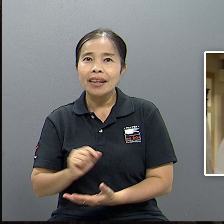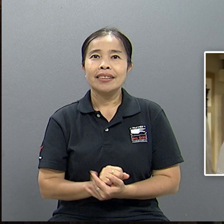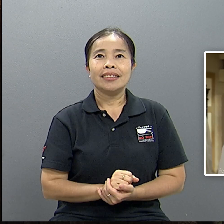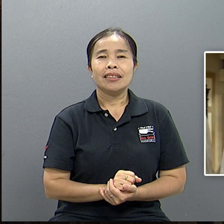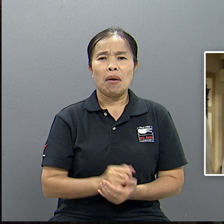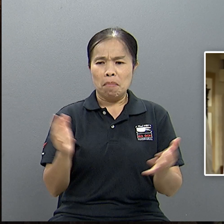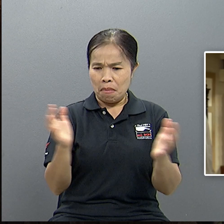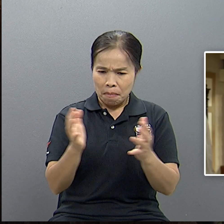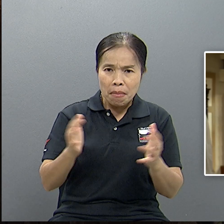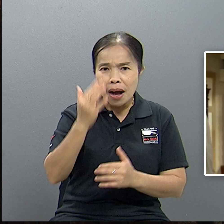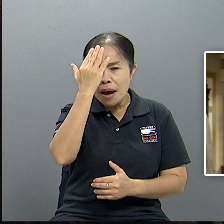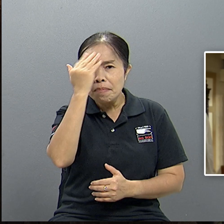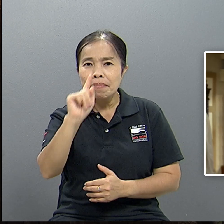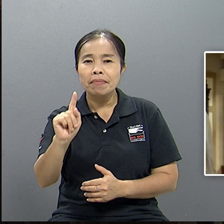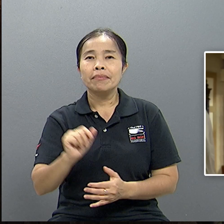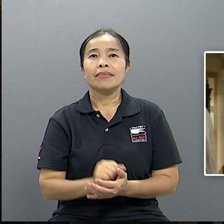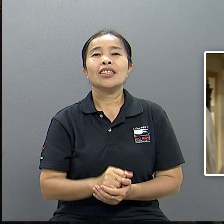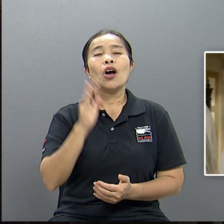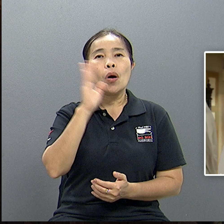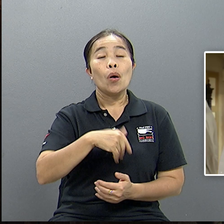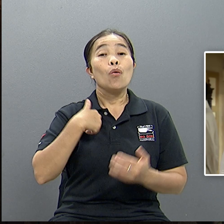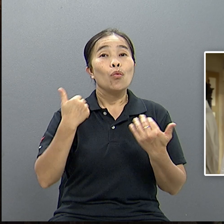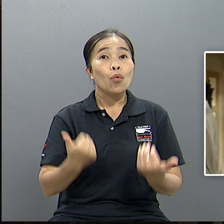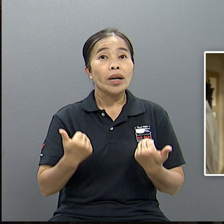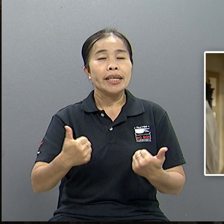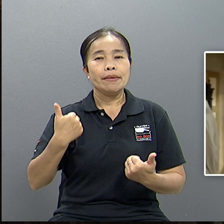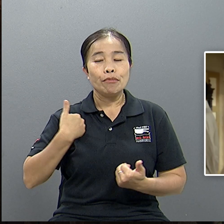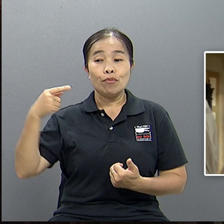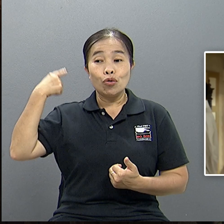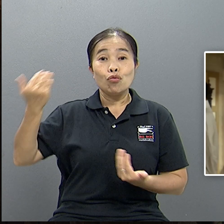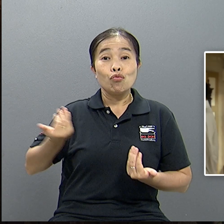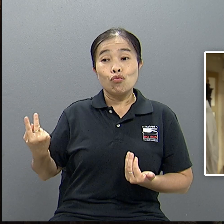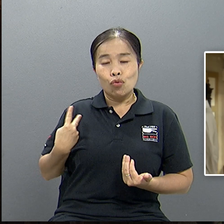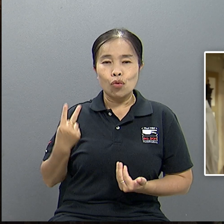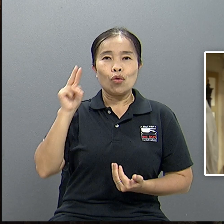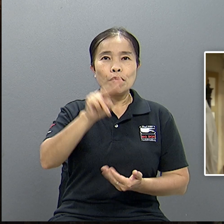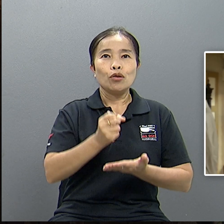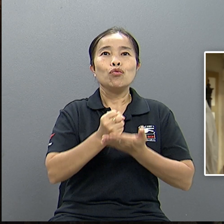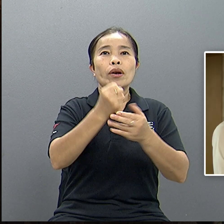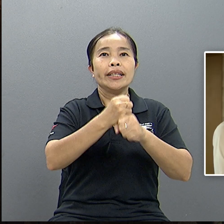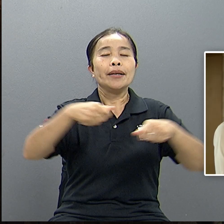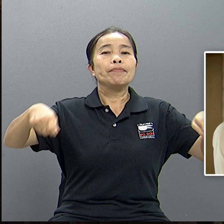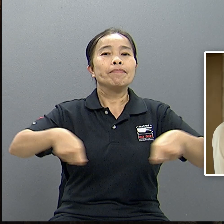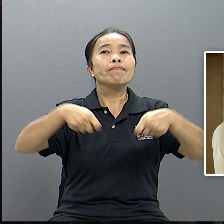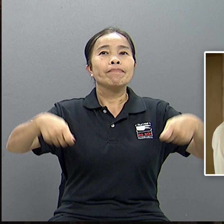อะแยะไปหมดเลยทีเดียวว ันนี้อีฉันกับลูกสาวจะมาช่วยทำอาหารเลี้ยงแขกในงานด้วยค่ะ